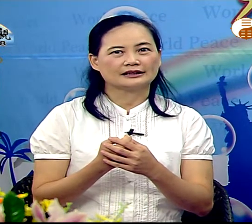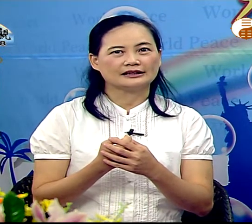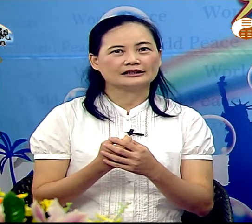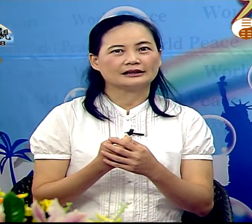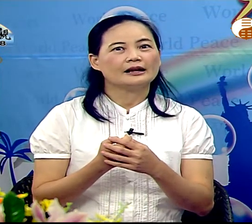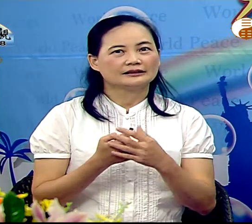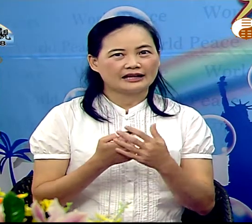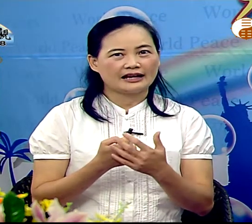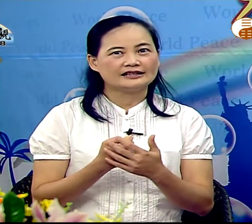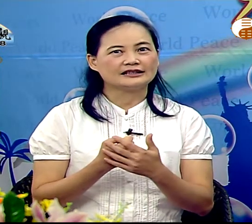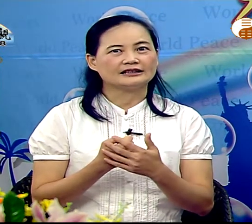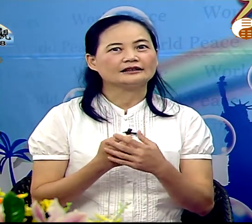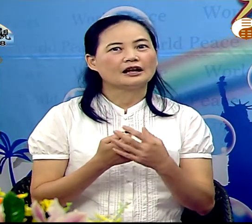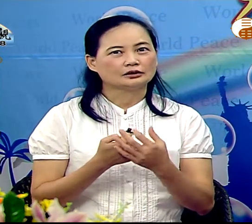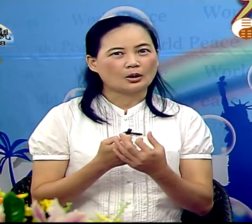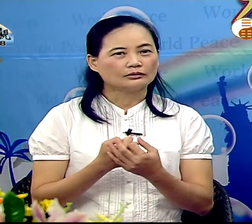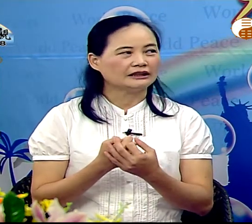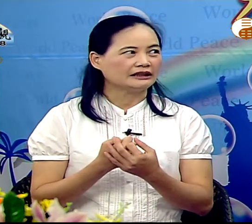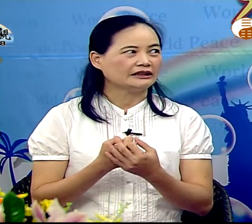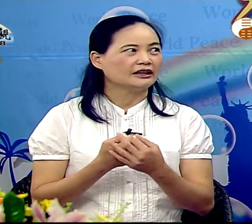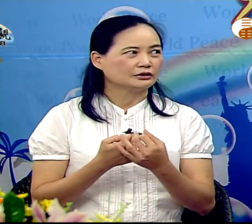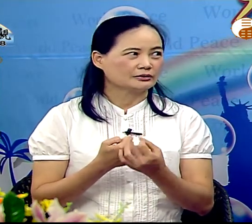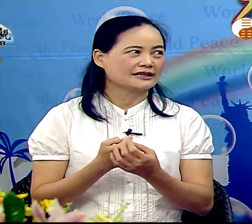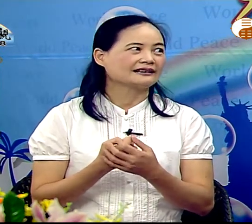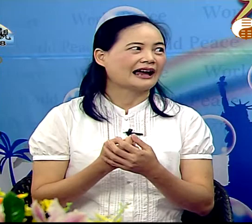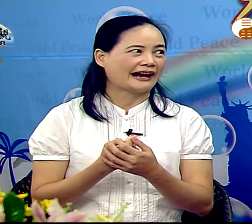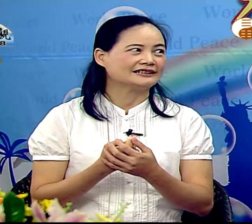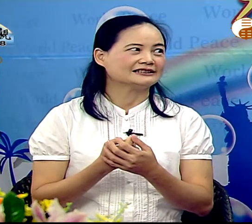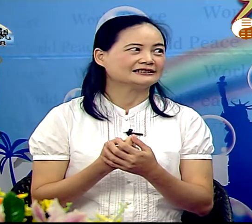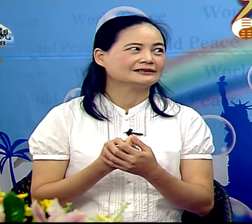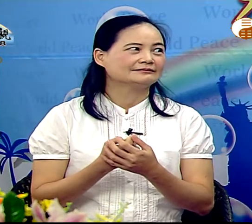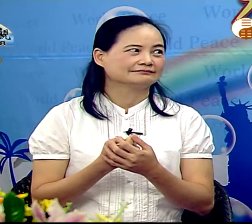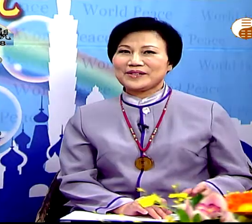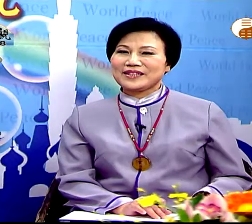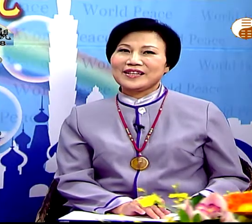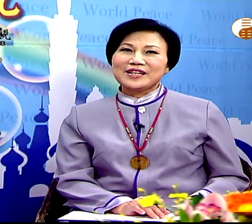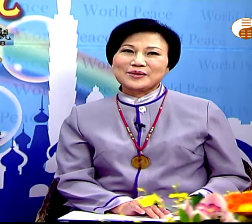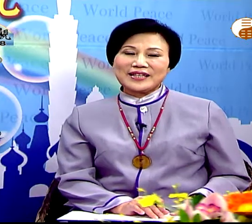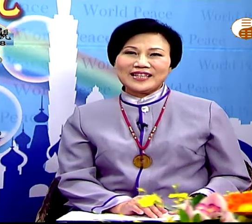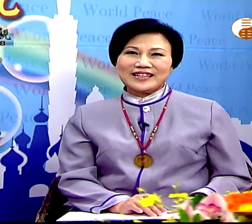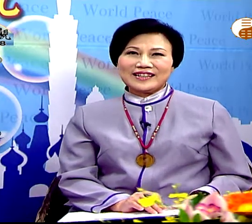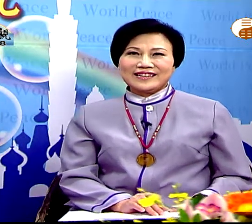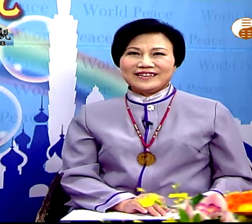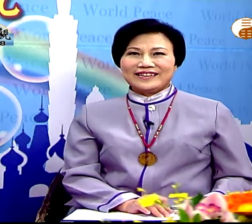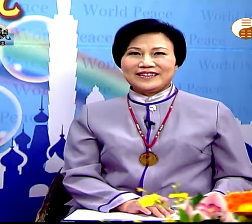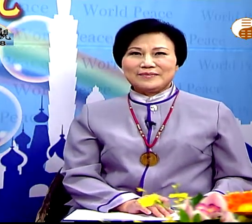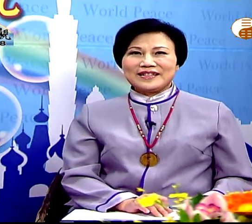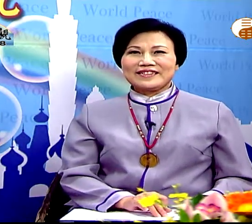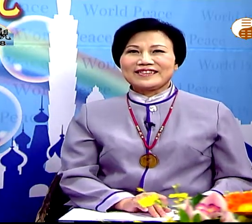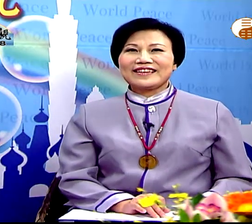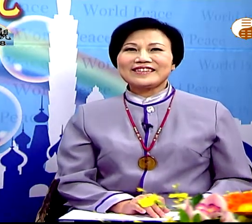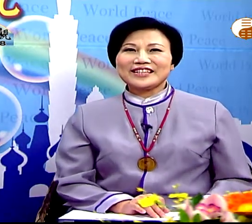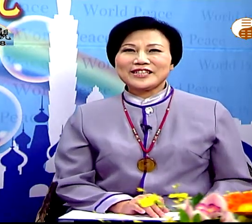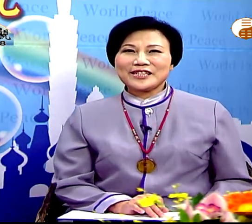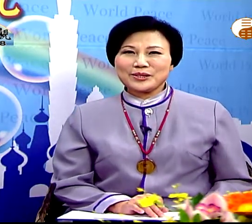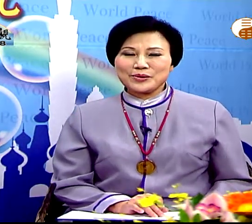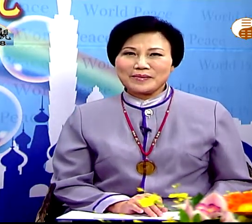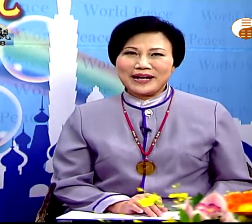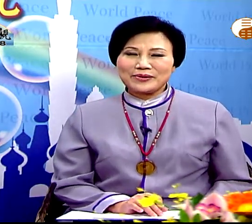成一个贴心、同理、友善的孩子。 是是，所以比较简单贴切的说吧，与